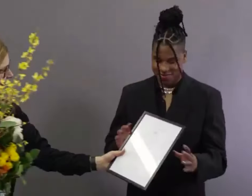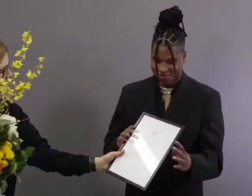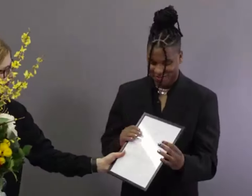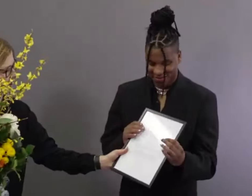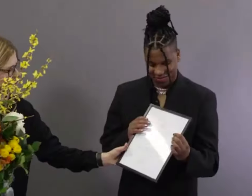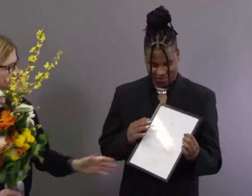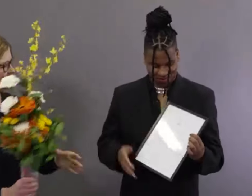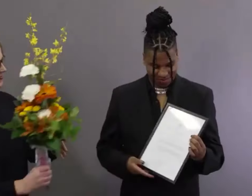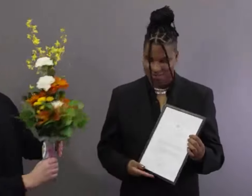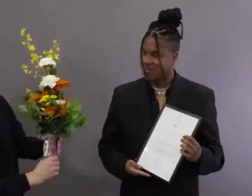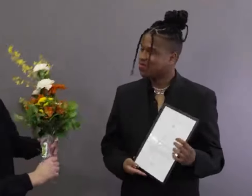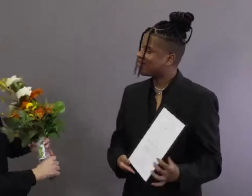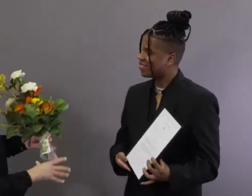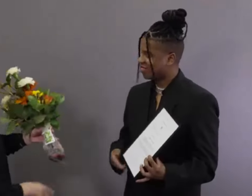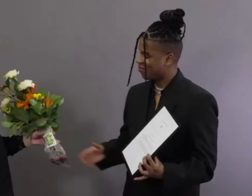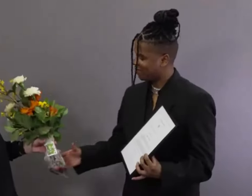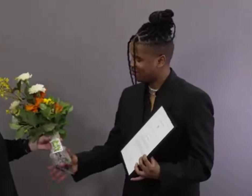kunniakirja.